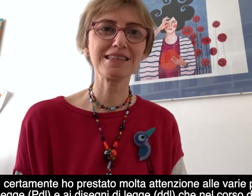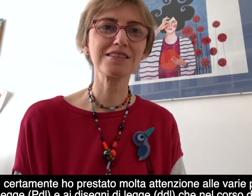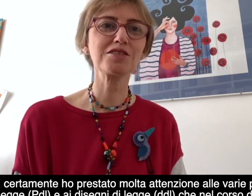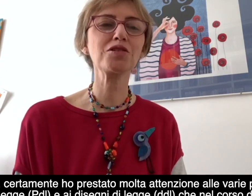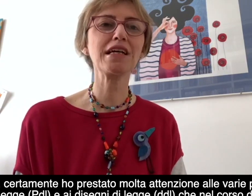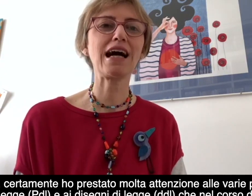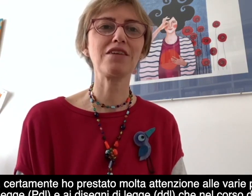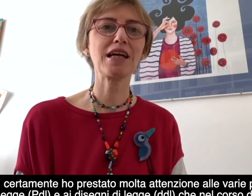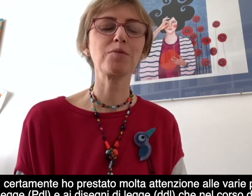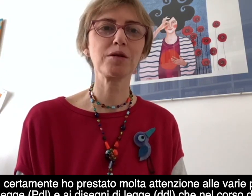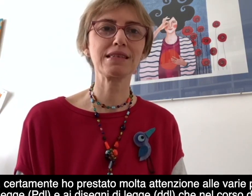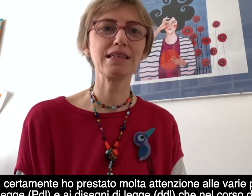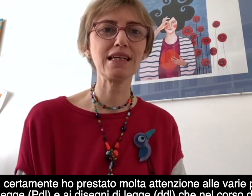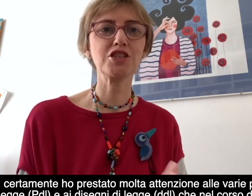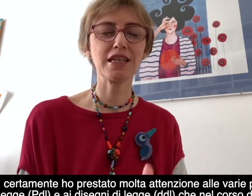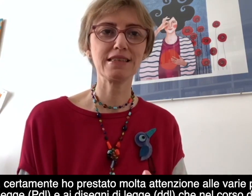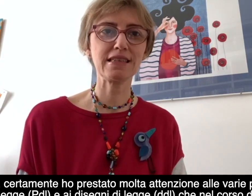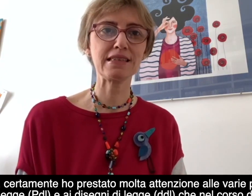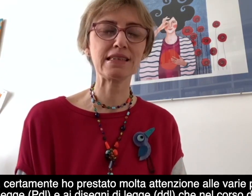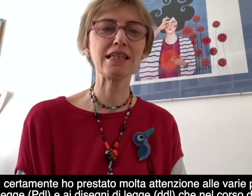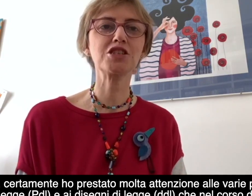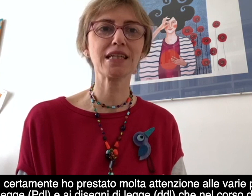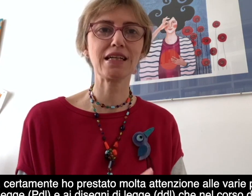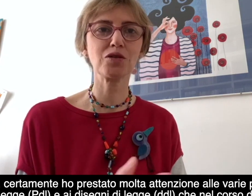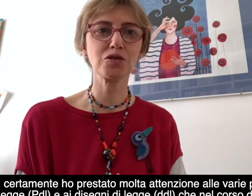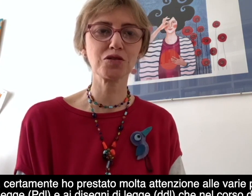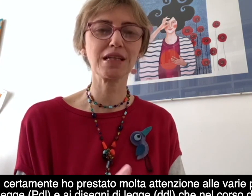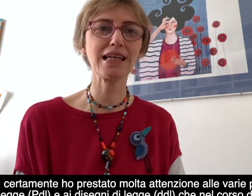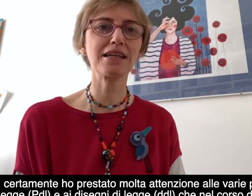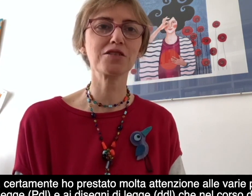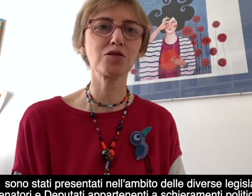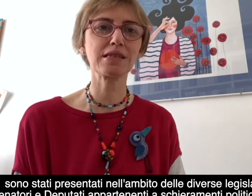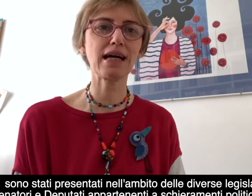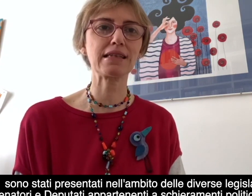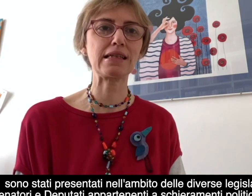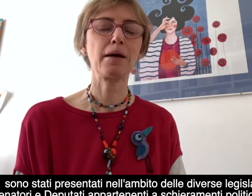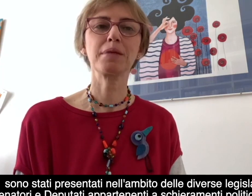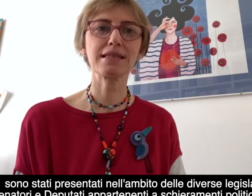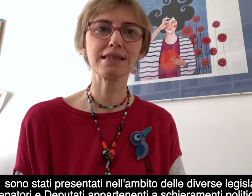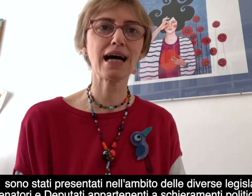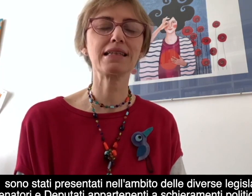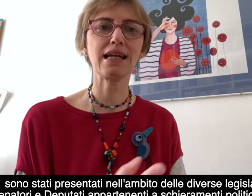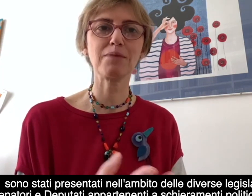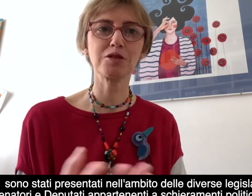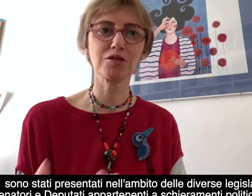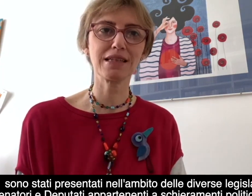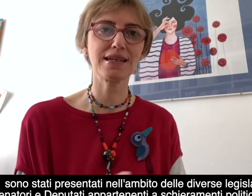alle varie proposte di legge e disegni di legge che nel corso degli anni sono stati presentati nell'ambito delle diverse